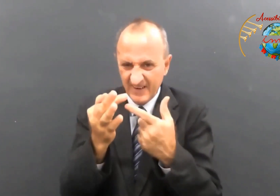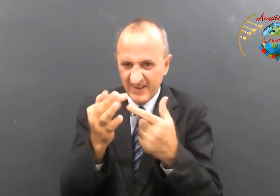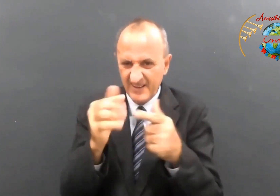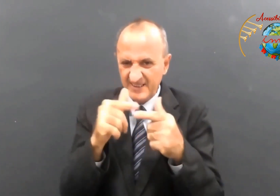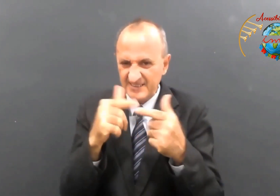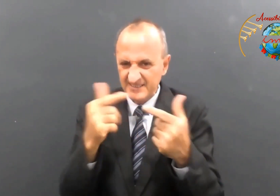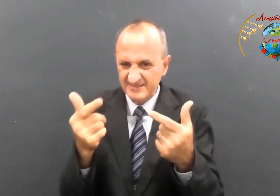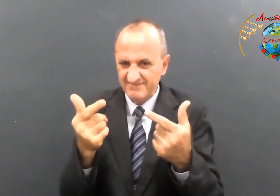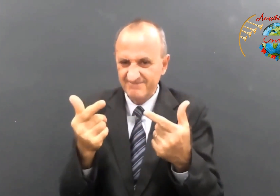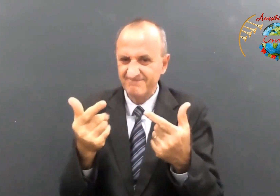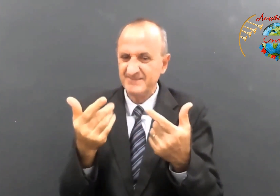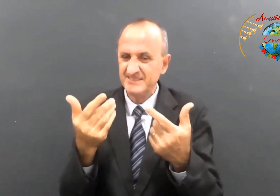Ou então